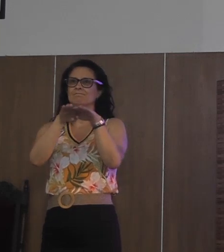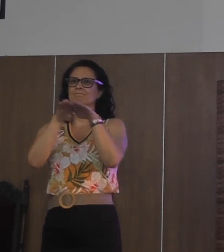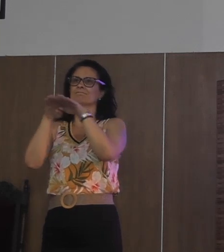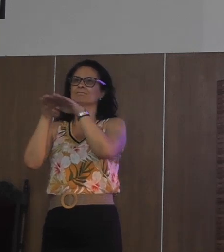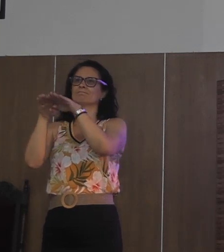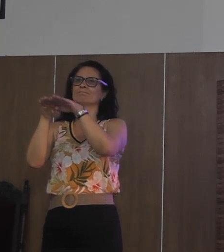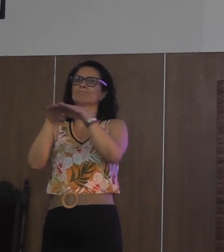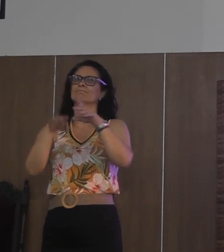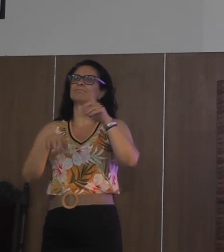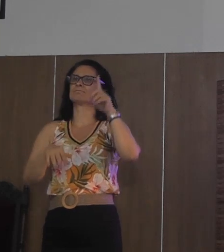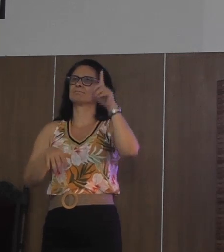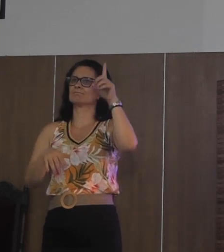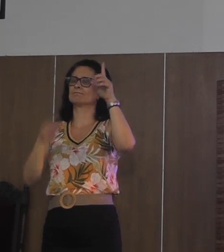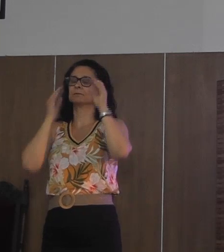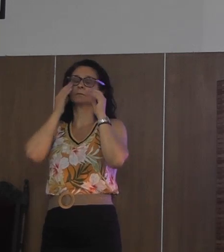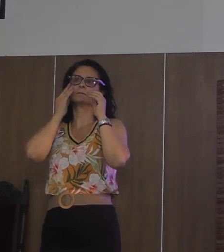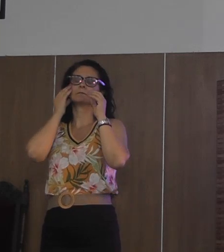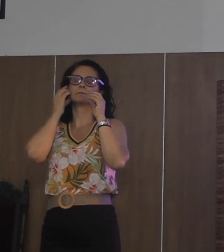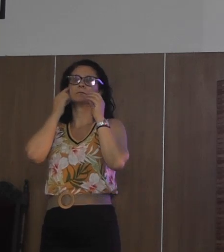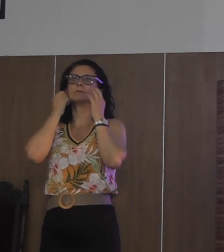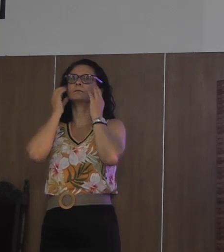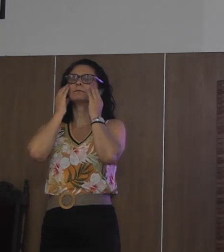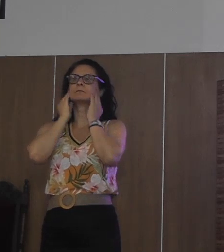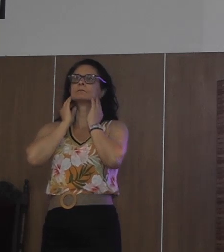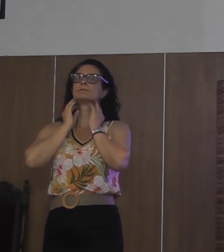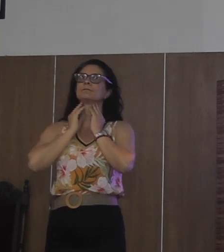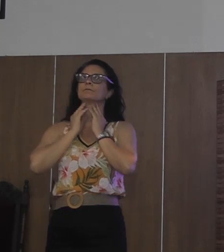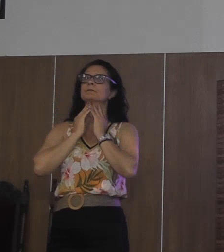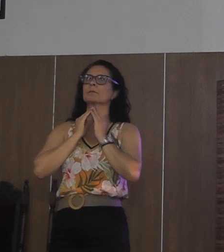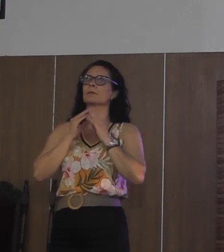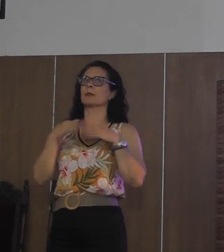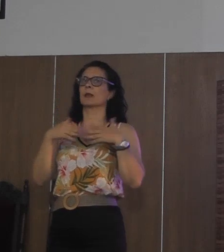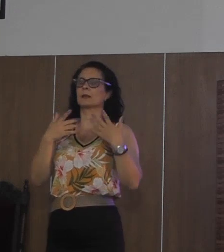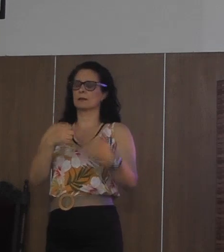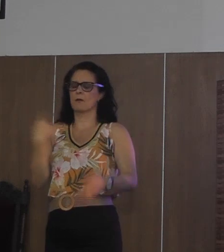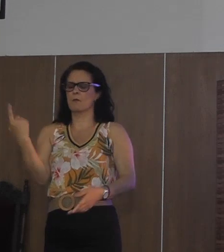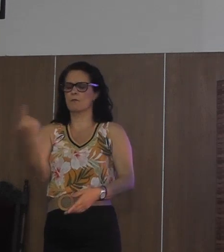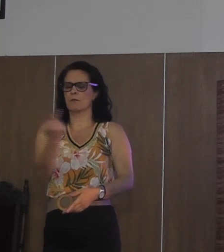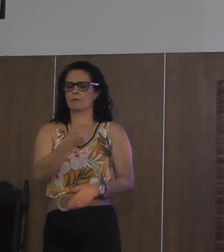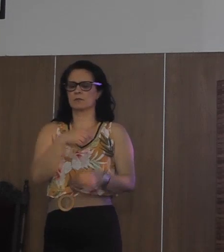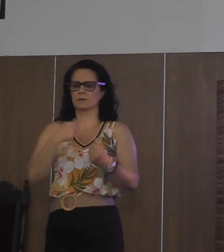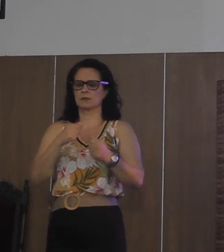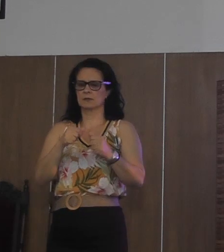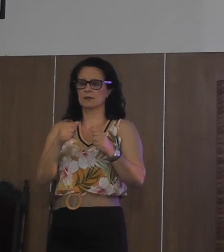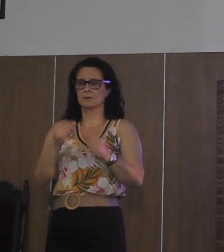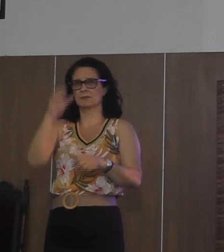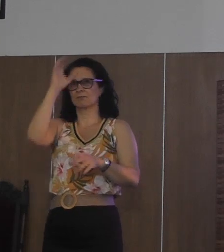É esse o molde, essa é a forma de se viver.